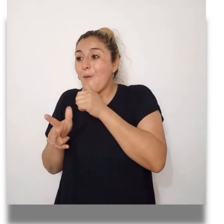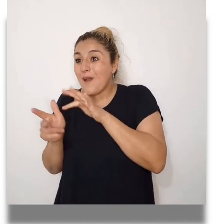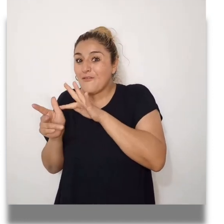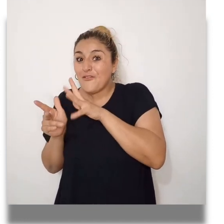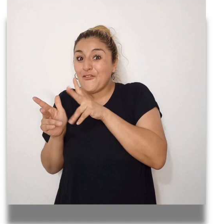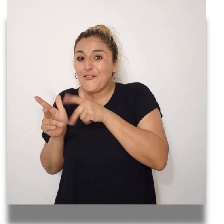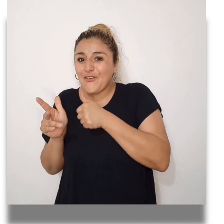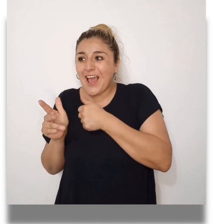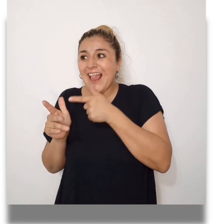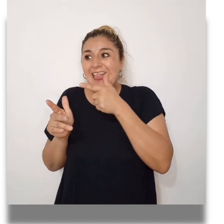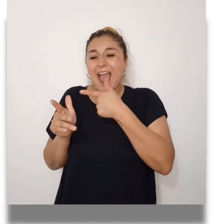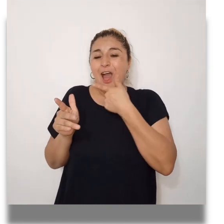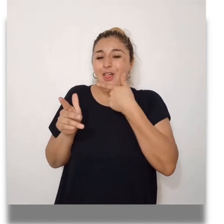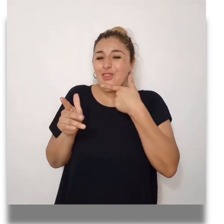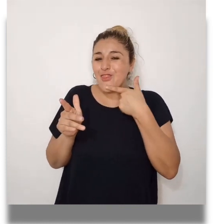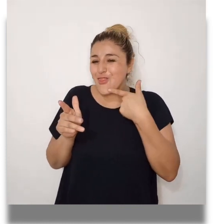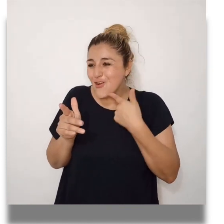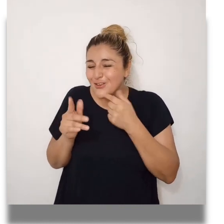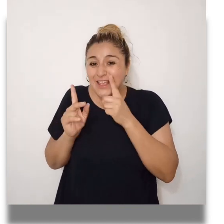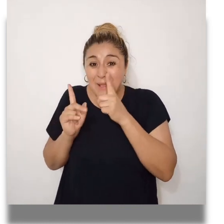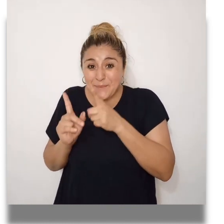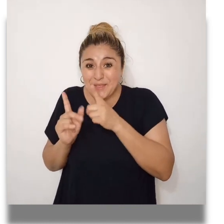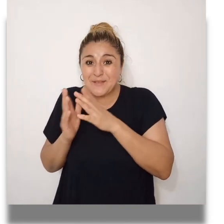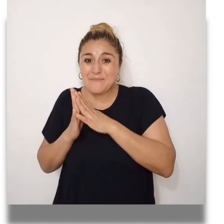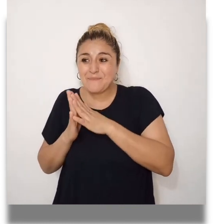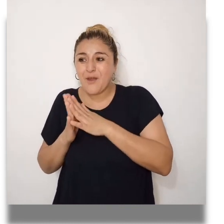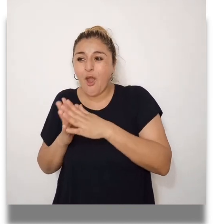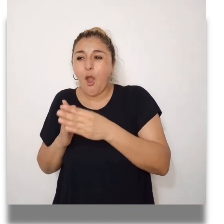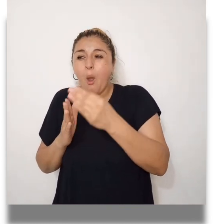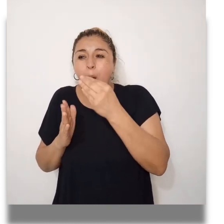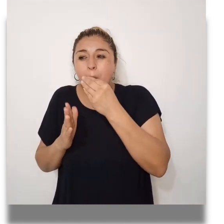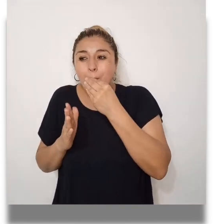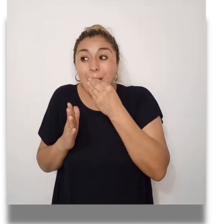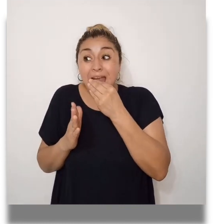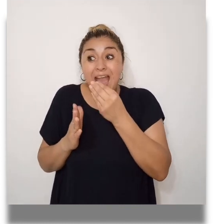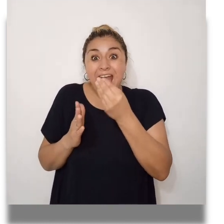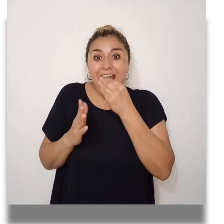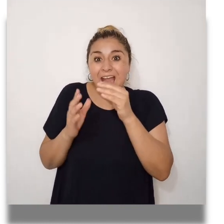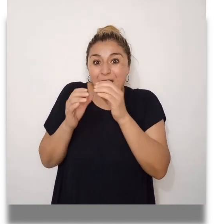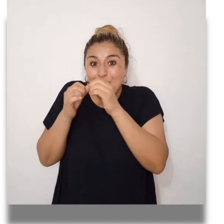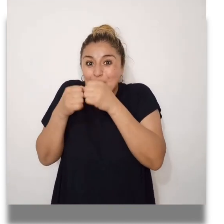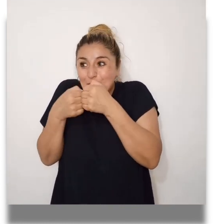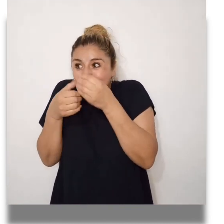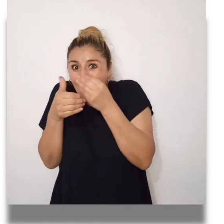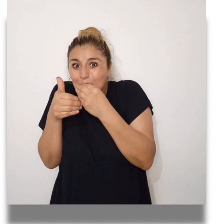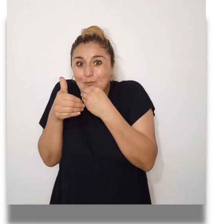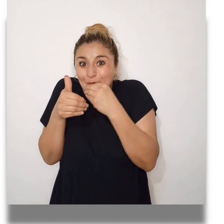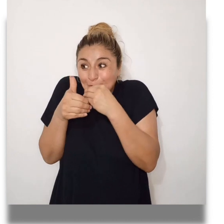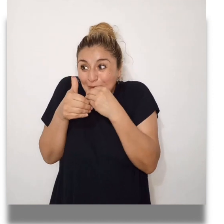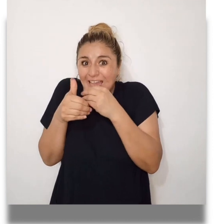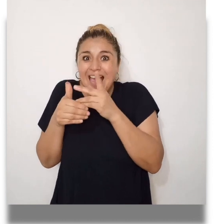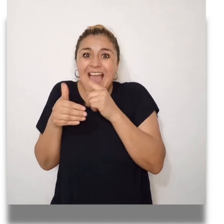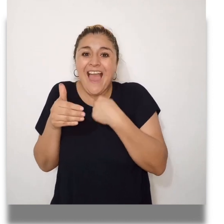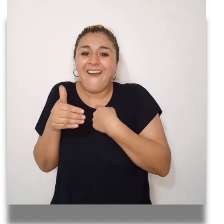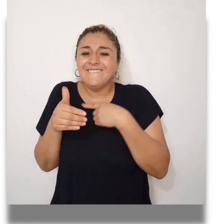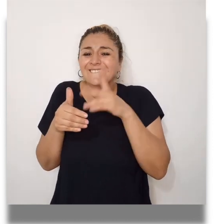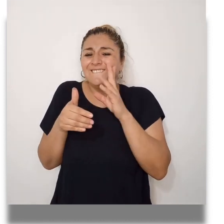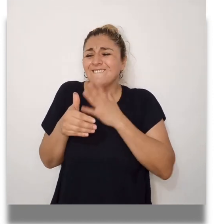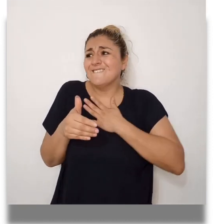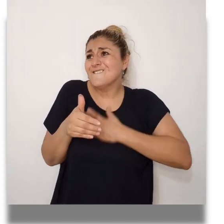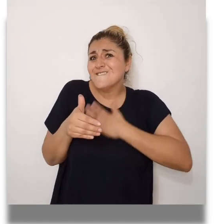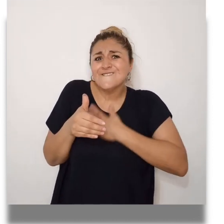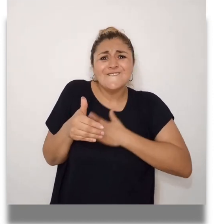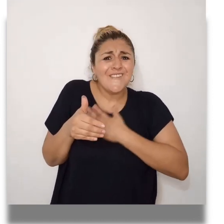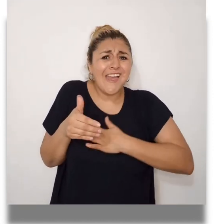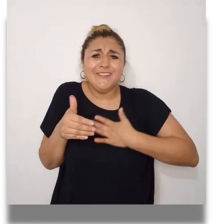agréable. Y el pan comido en oculto es sabroso, agradable. Dans ce verset, l'ignorance a